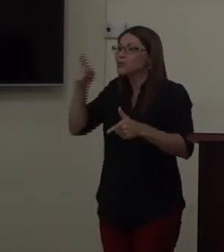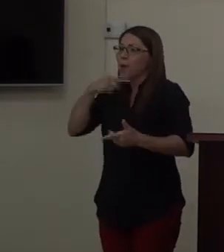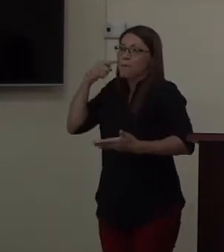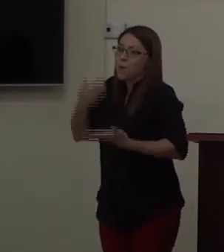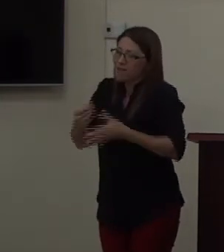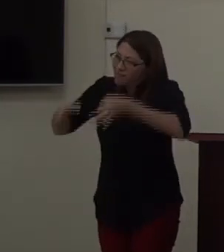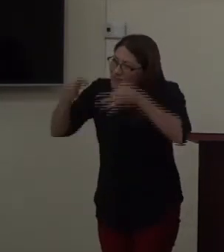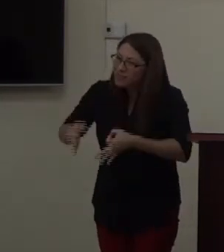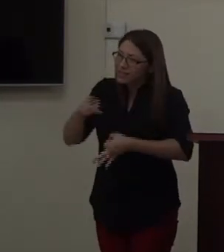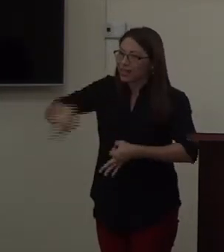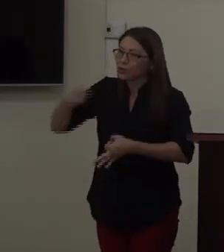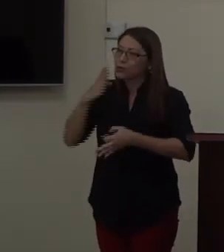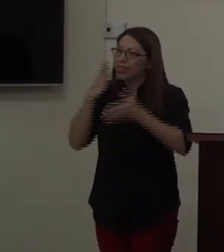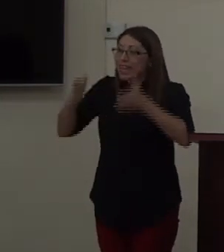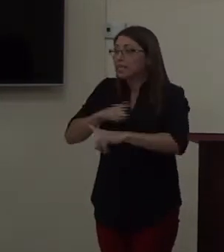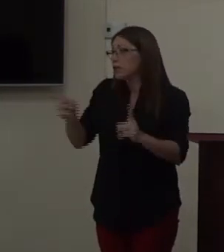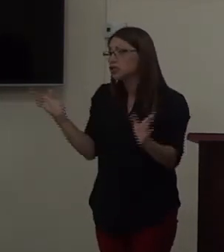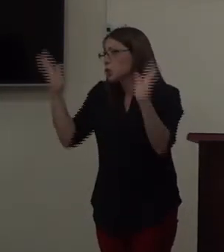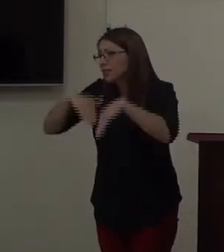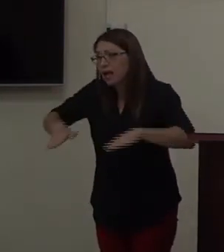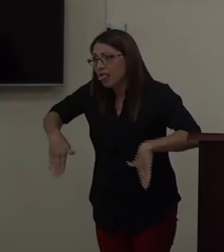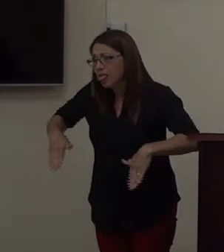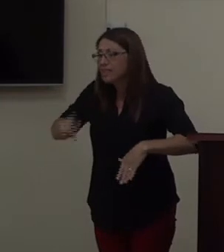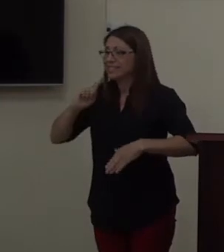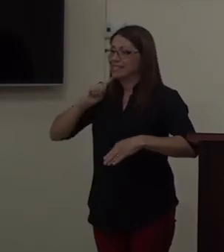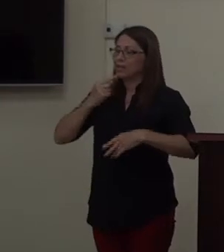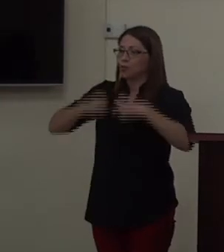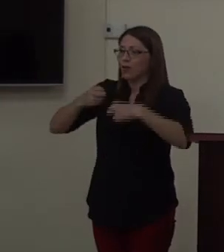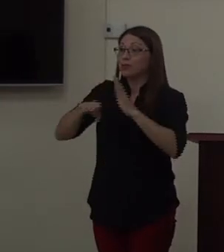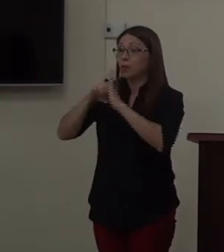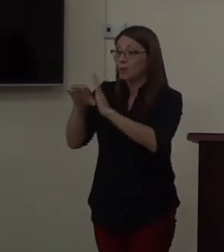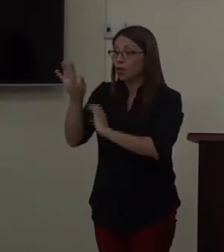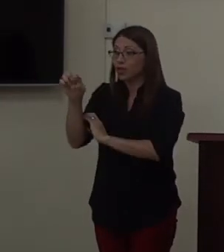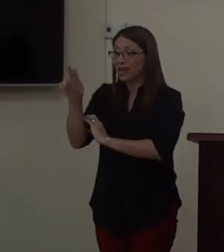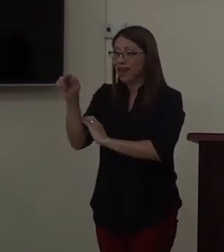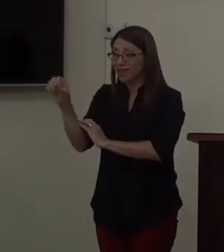tienen, tienen serios problemas. Por ejemplo, en el caso de los programas o de los temas,